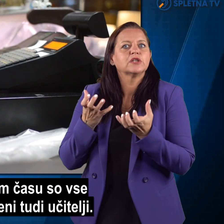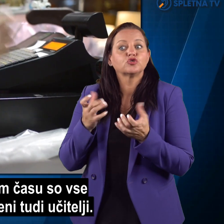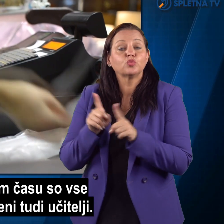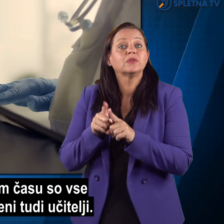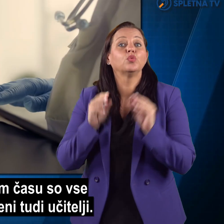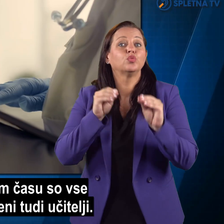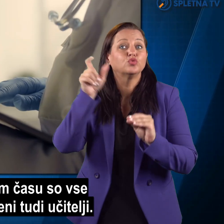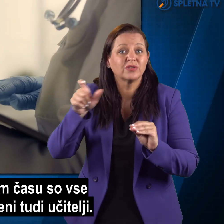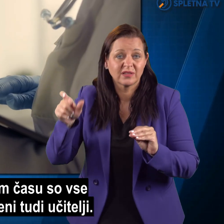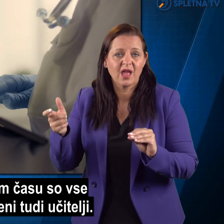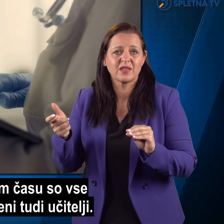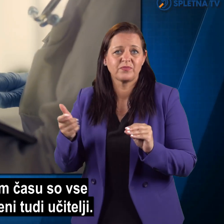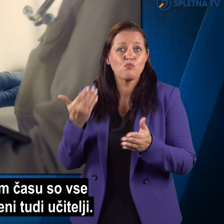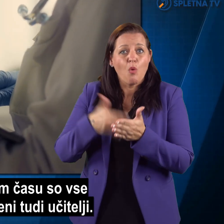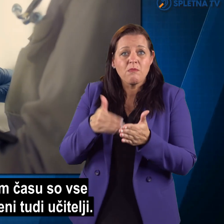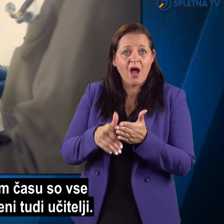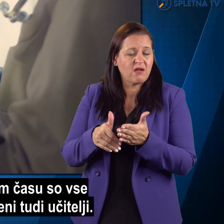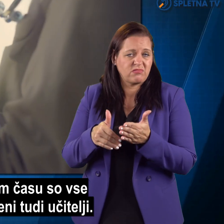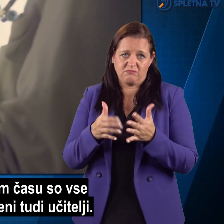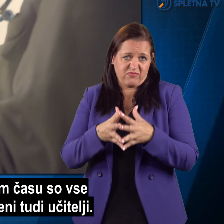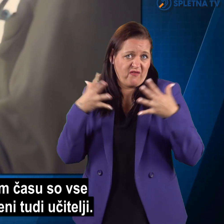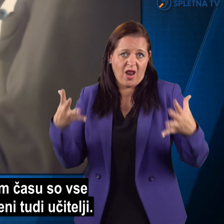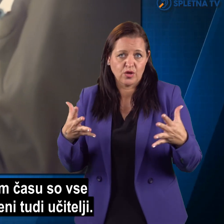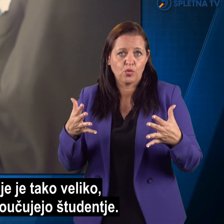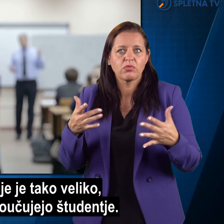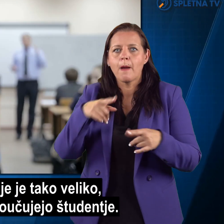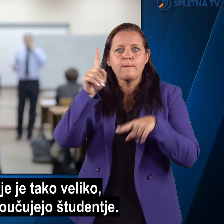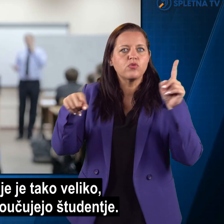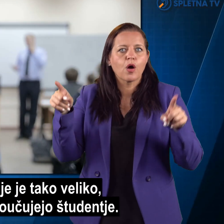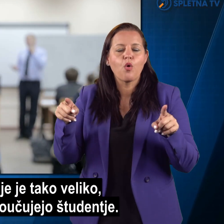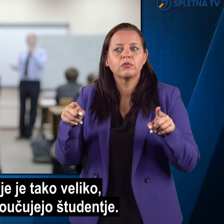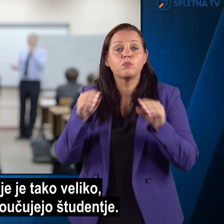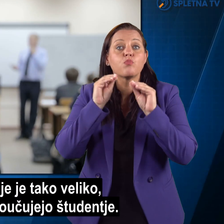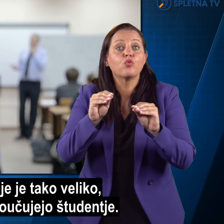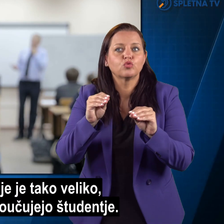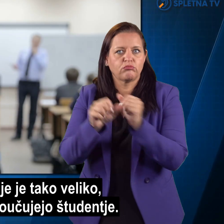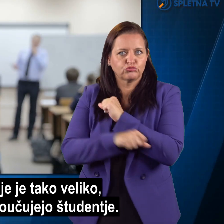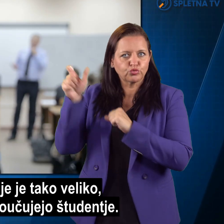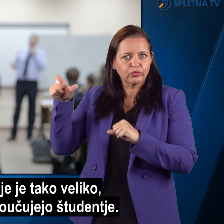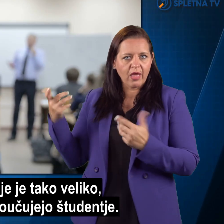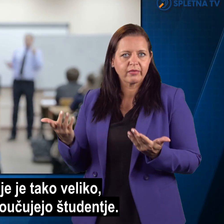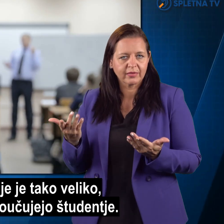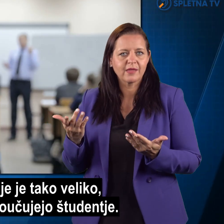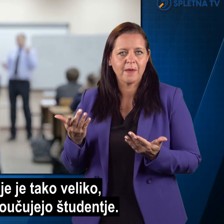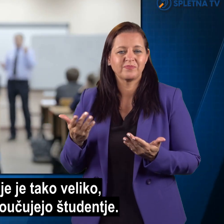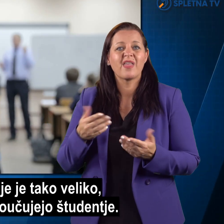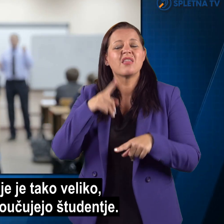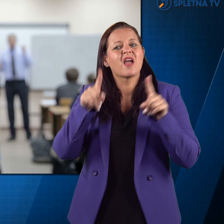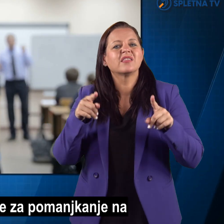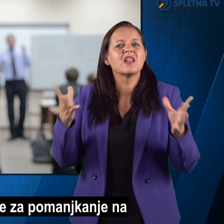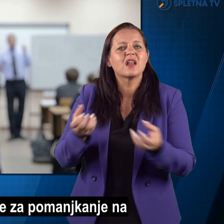so vse bolj zaželeni tudi učitelji. Pomanjkanje je tako veliko, da ponekod poučujejo